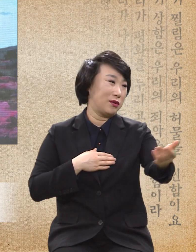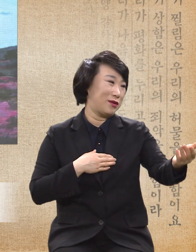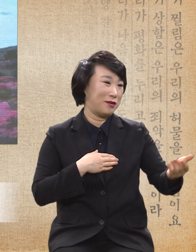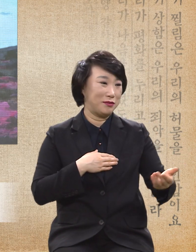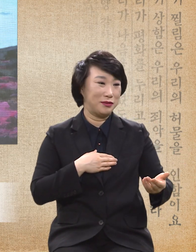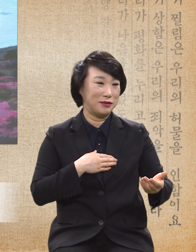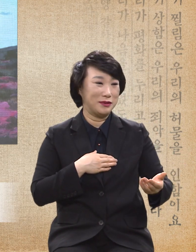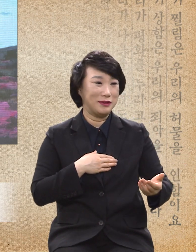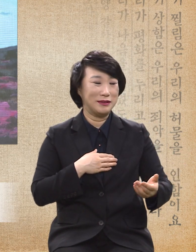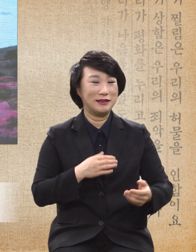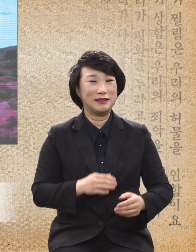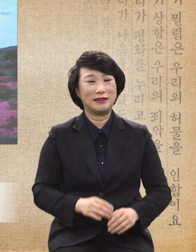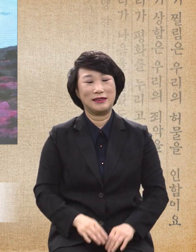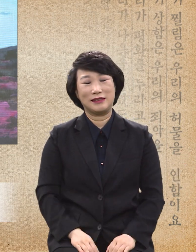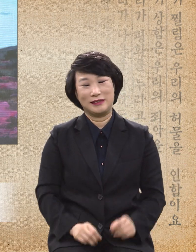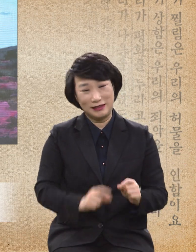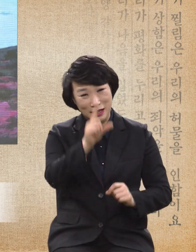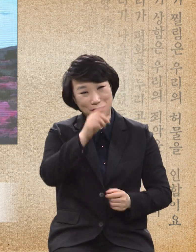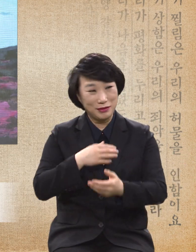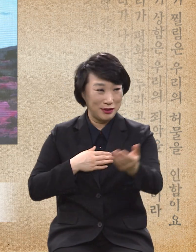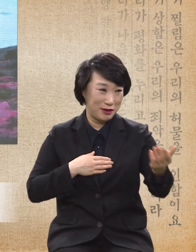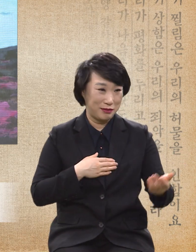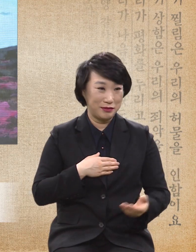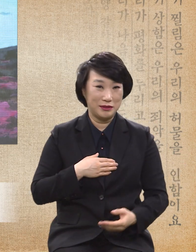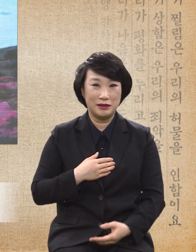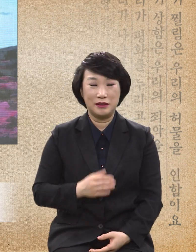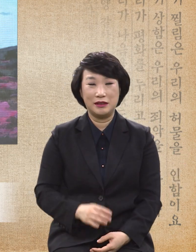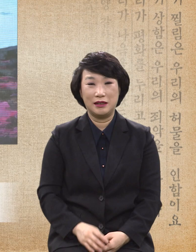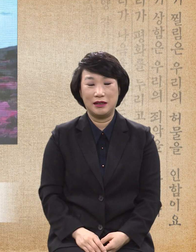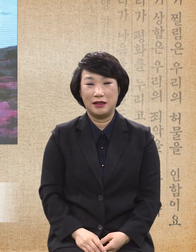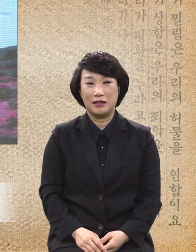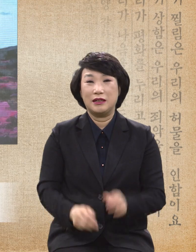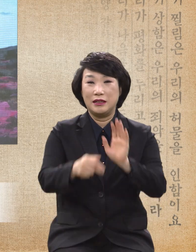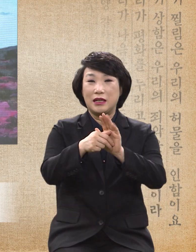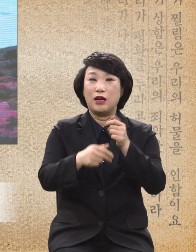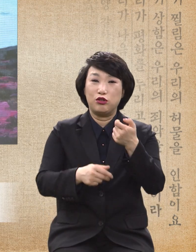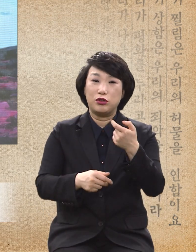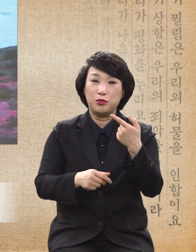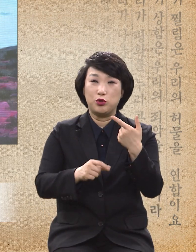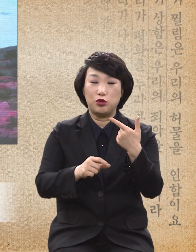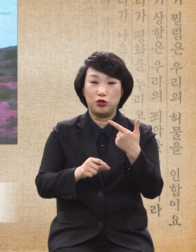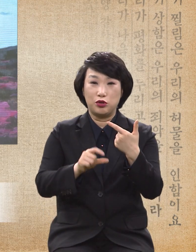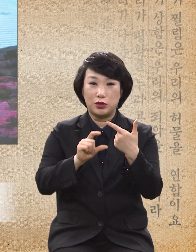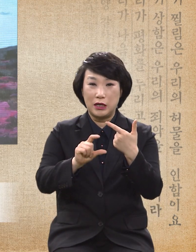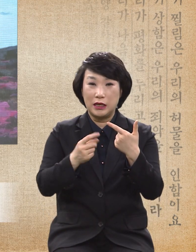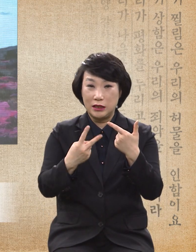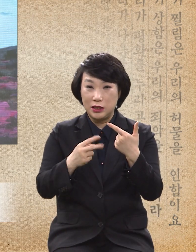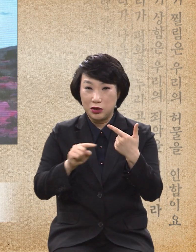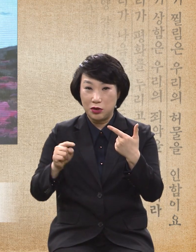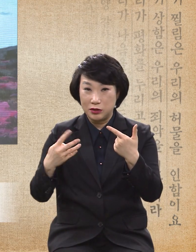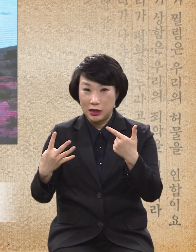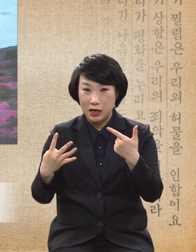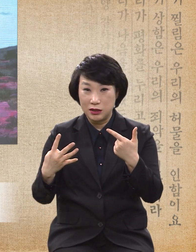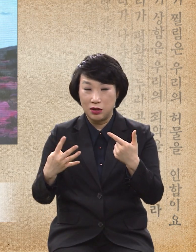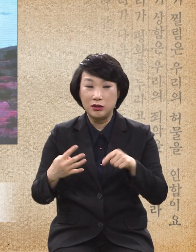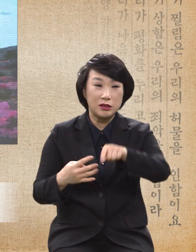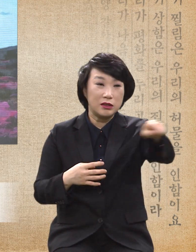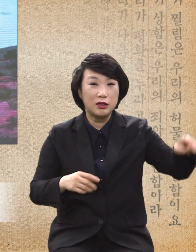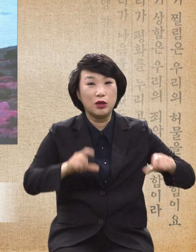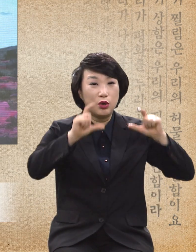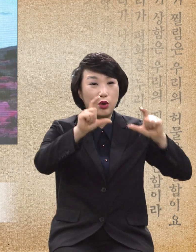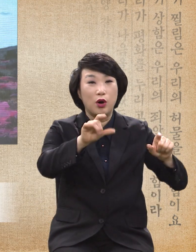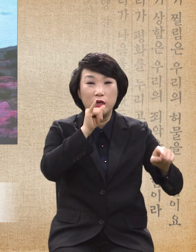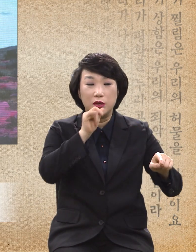그렇지 않습니까? 거의 다 그렇지 않느냐. 이사야서 66장 2절로 4절에 그들을 향해